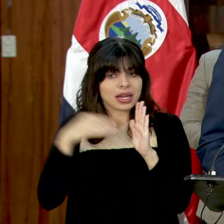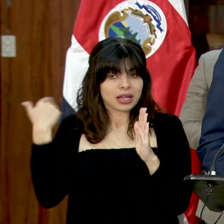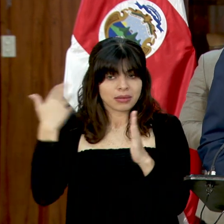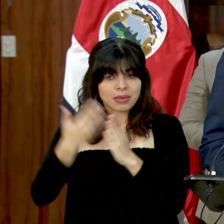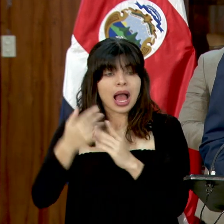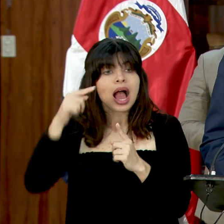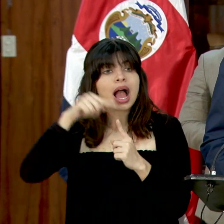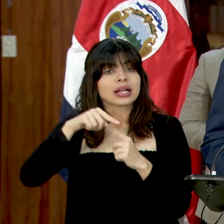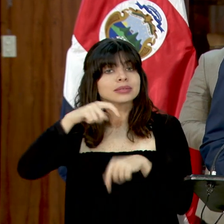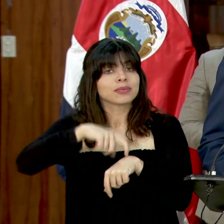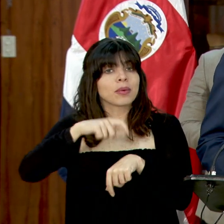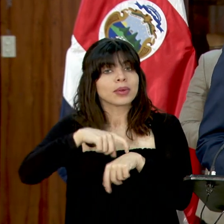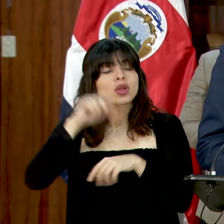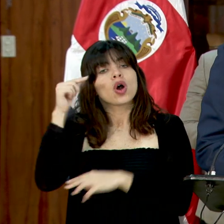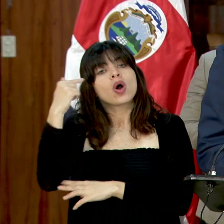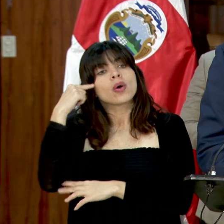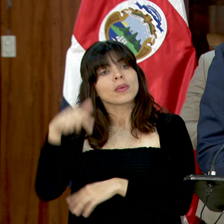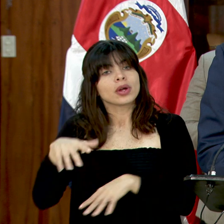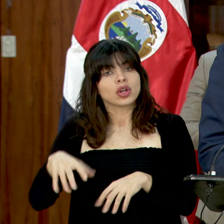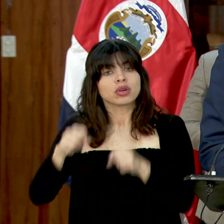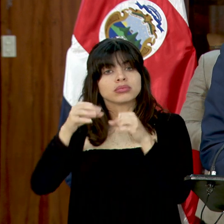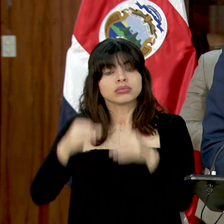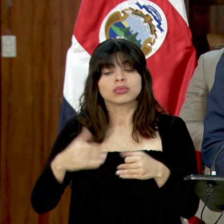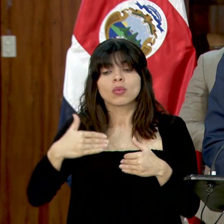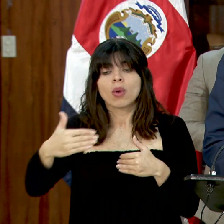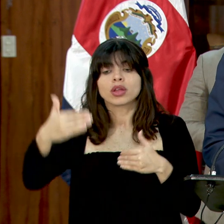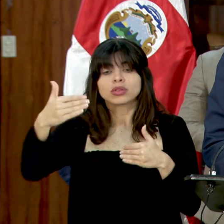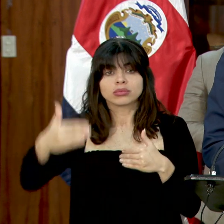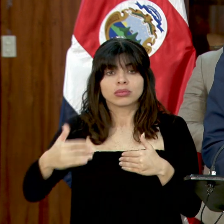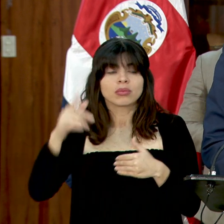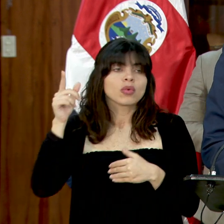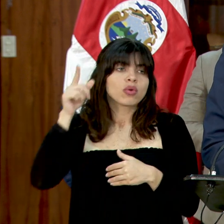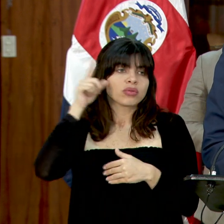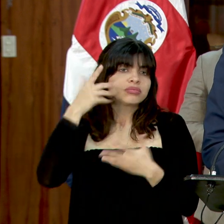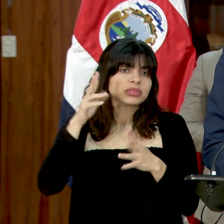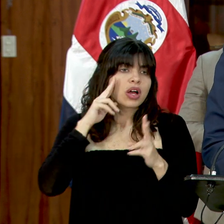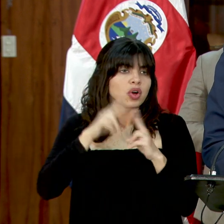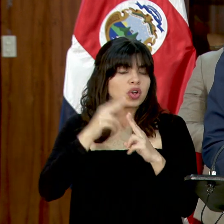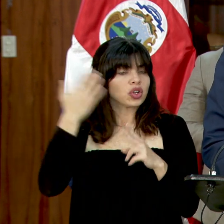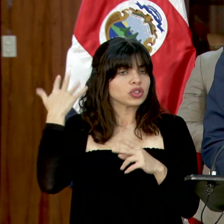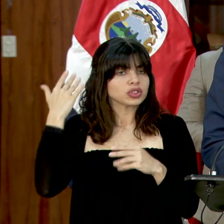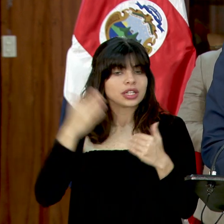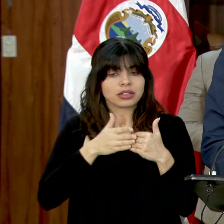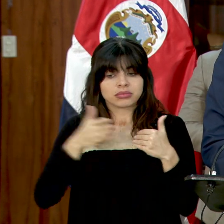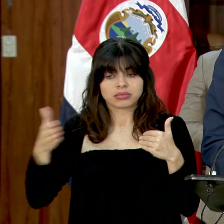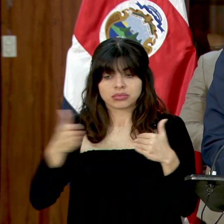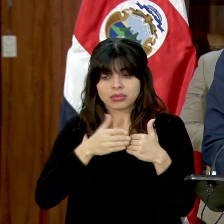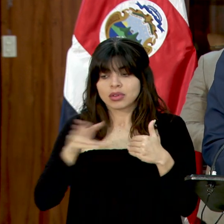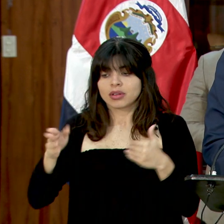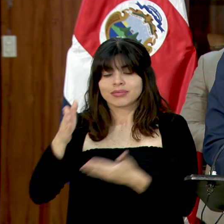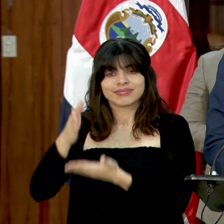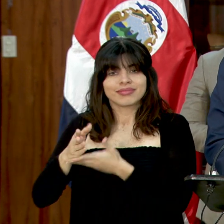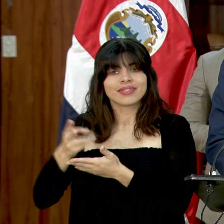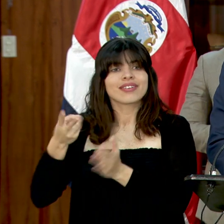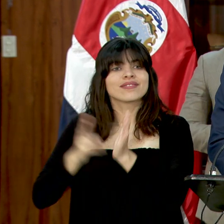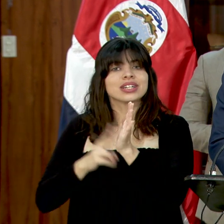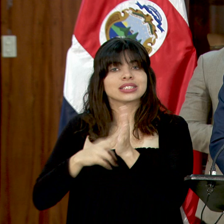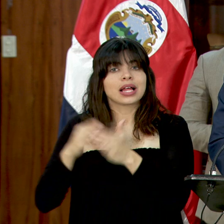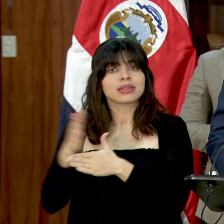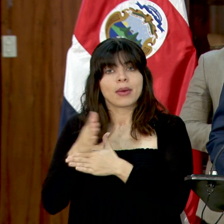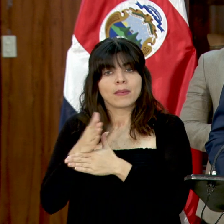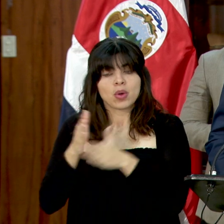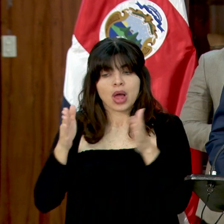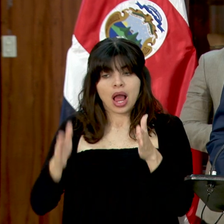momento mismo en que el gobierno de la República toma la decisión, por razones que ya son conocidas, de no otorgar más visas